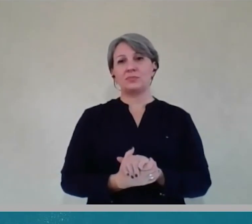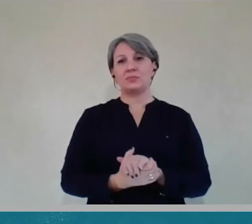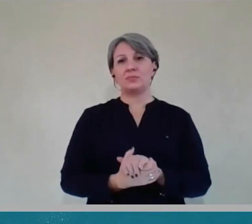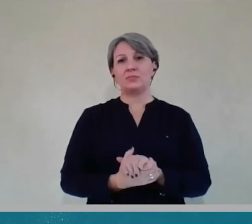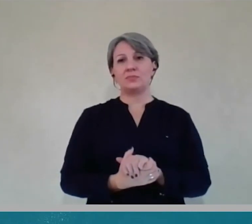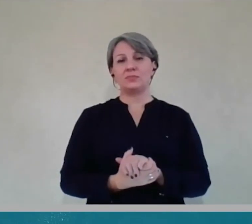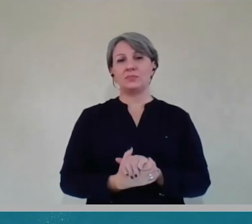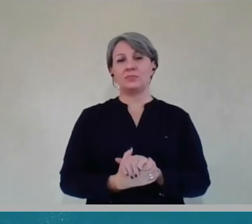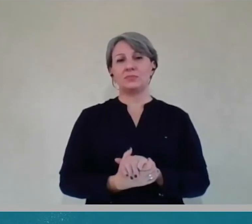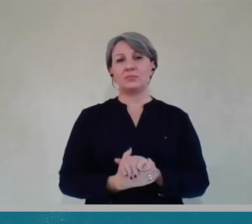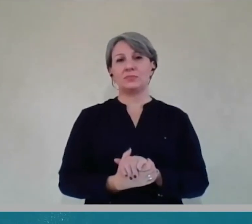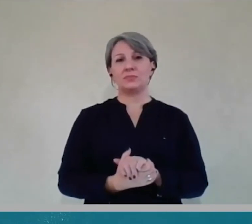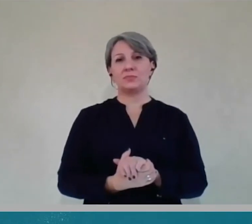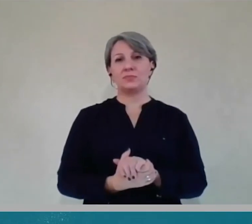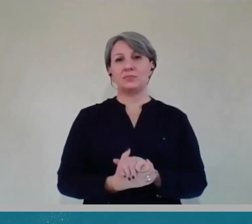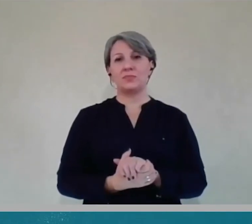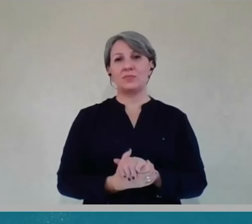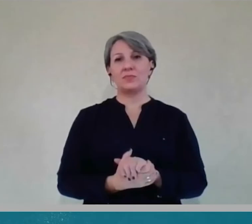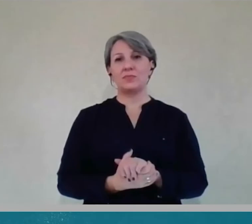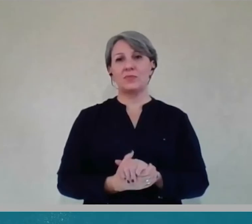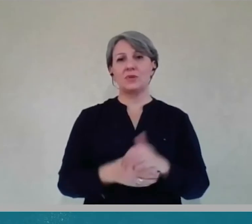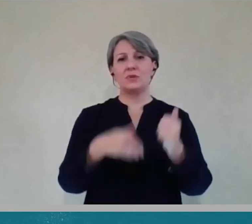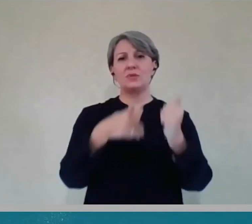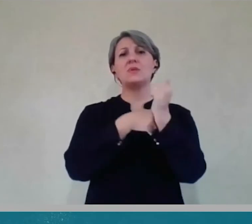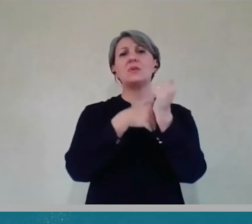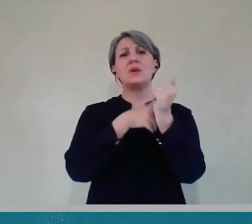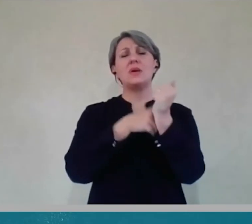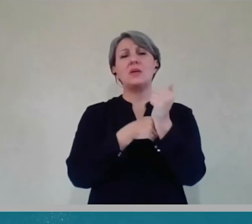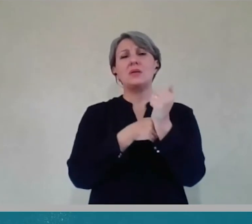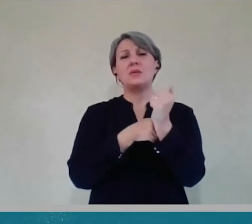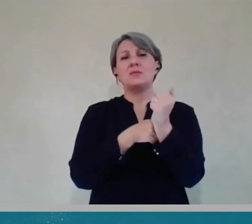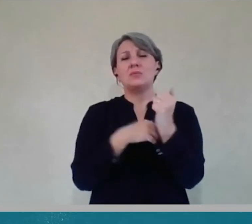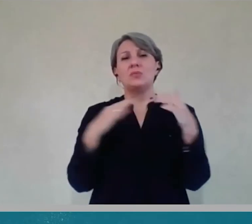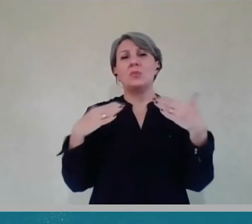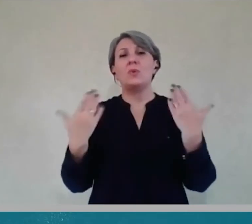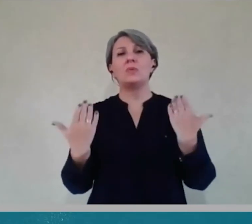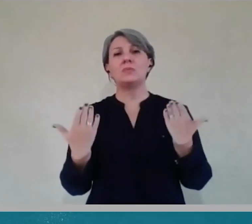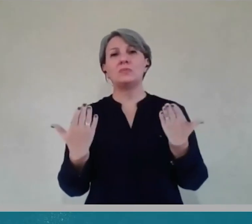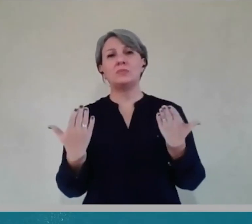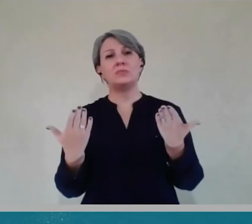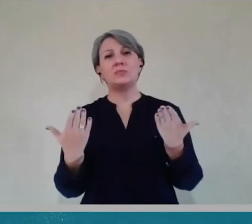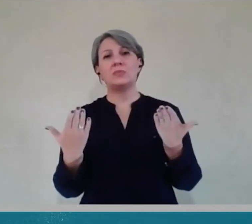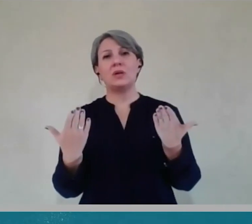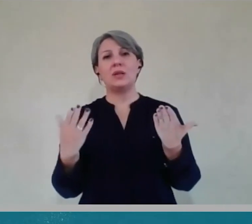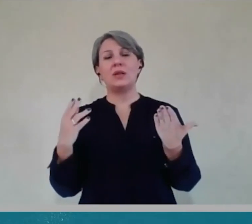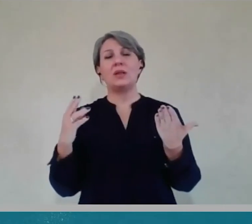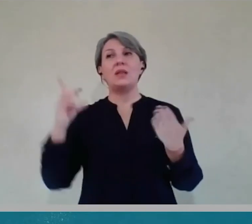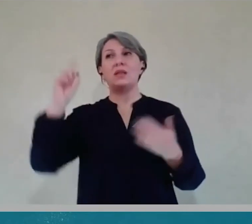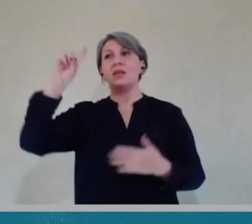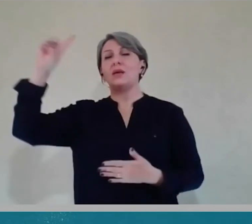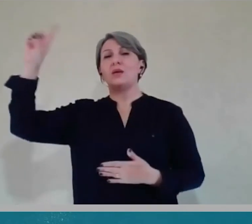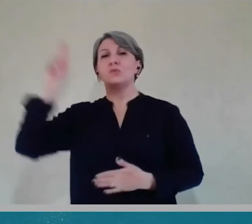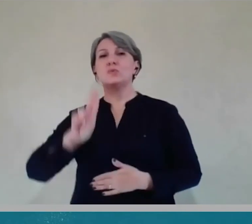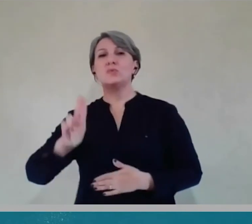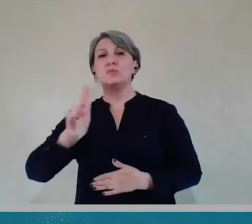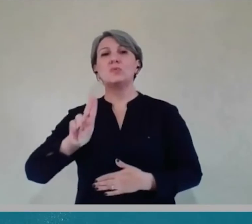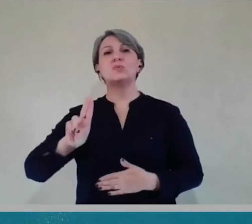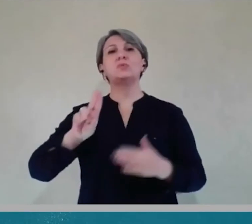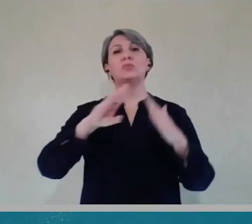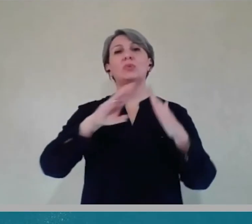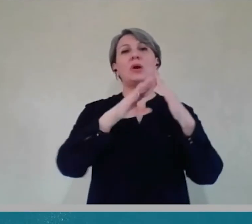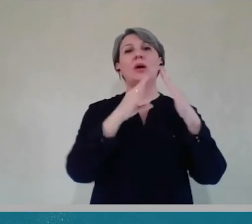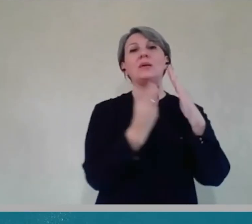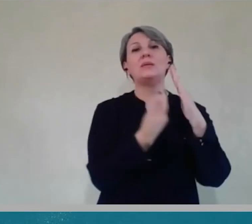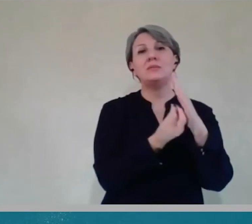Qual é o segredo, irmãos, para Deus usar a sua igreja para fazer tudo que precisa ser feito para terminar essa era, para